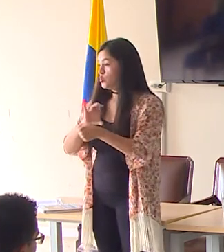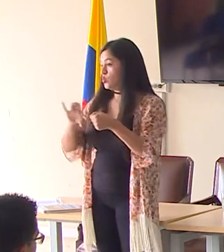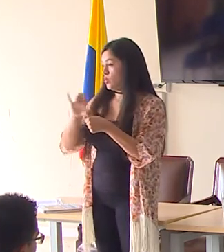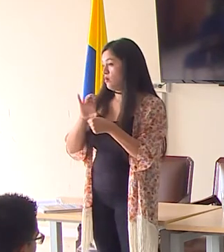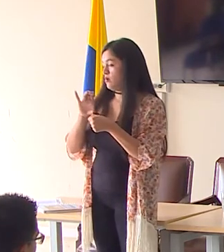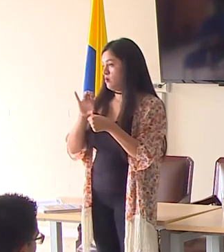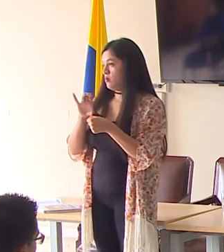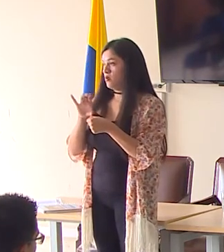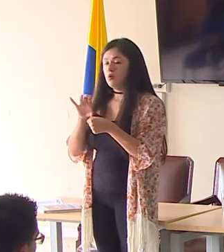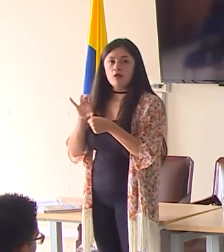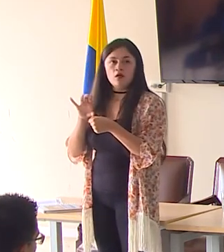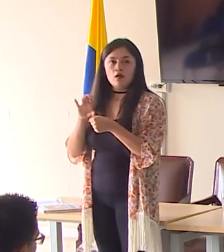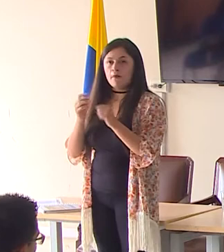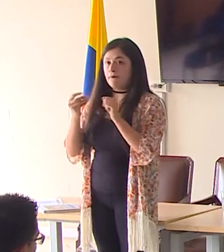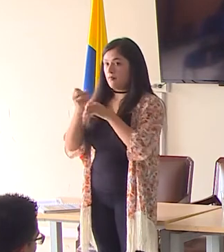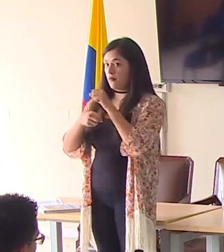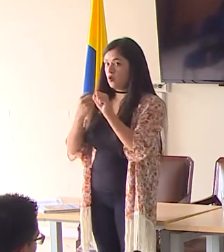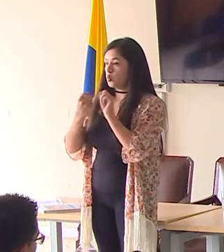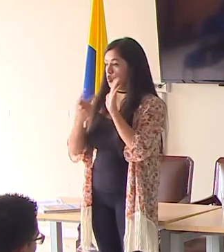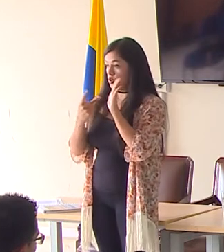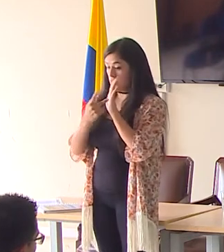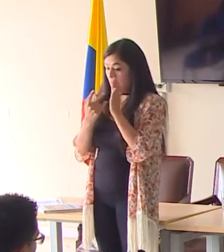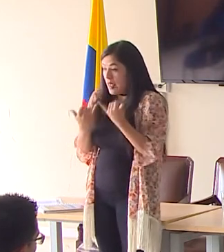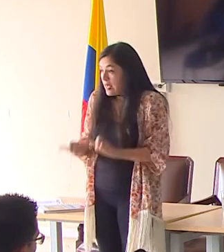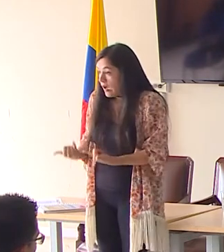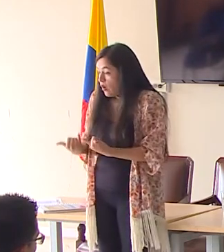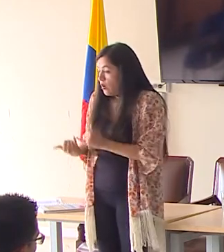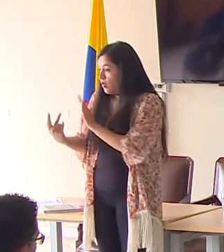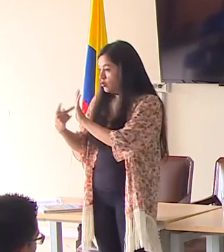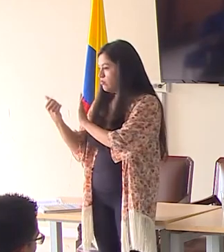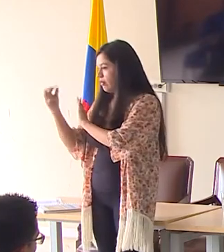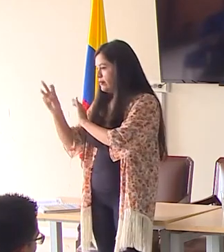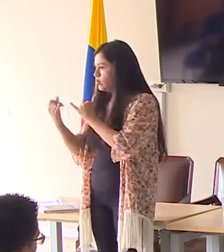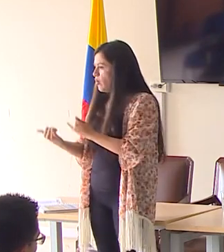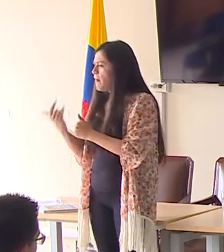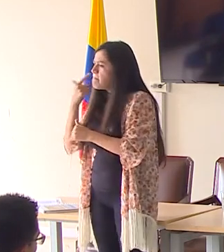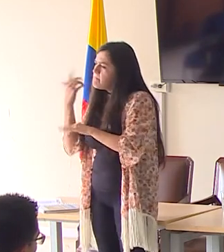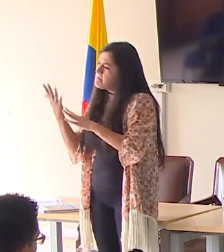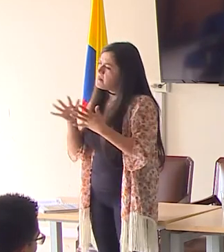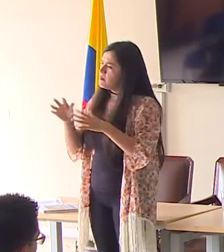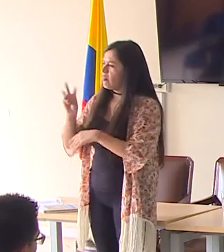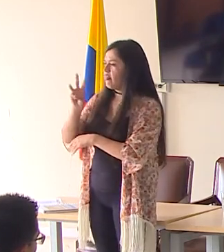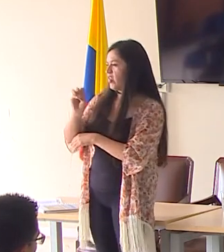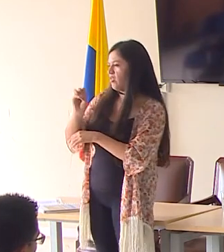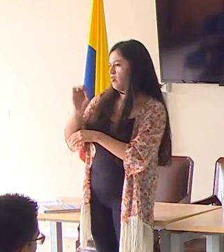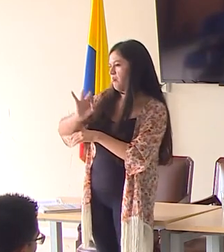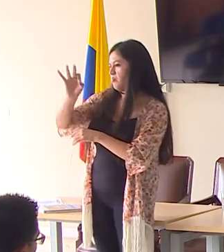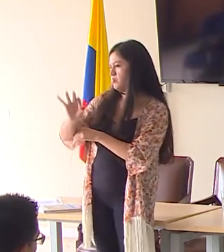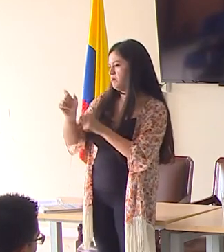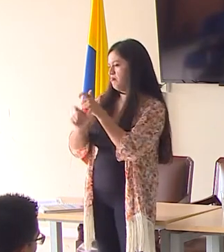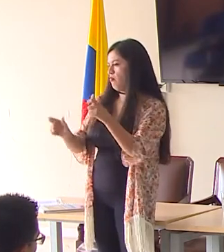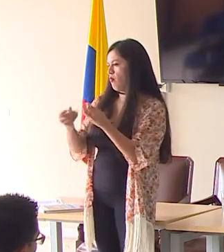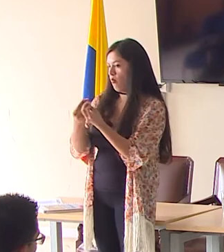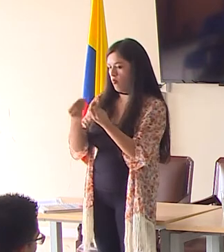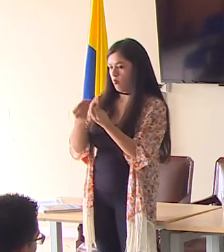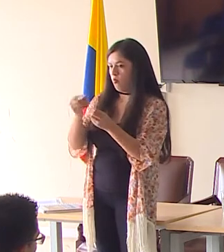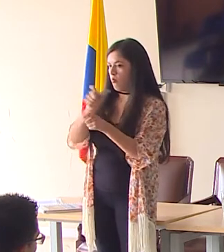momento para el 2000 ya en la actualidad puede tener fácilmente un 30 un 35 por ciento de la población